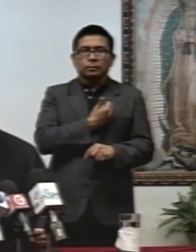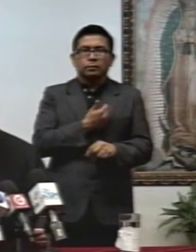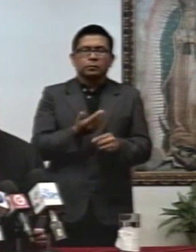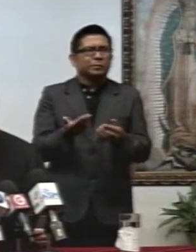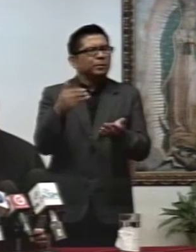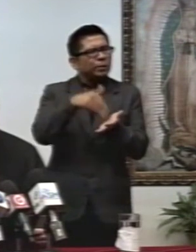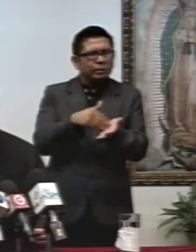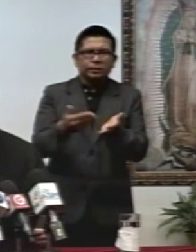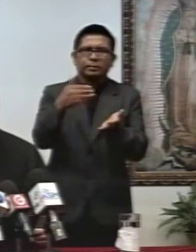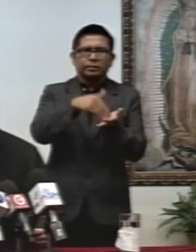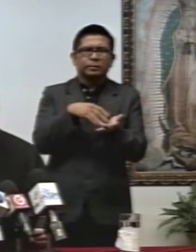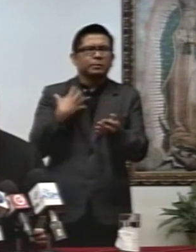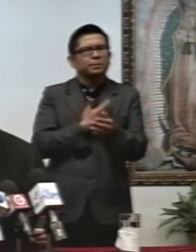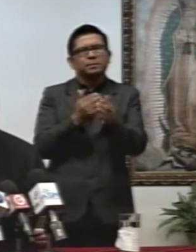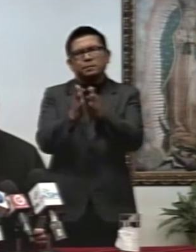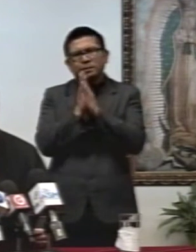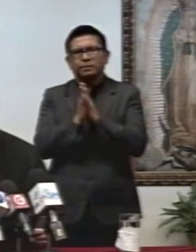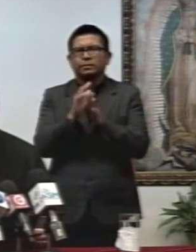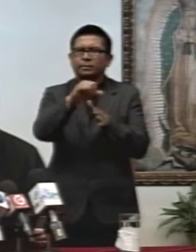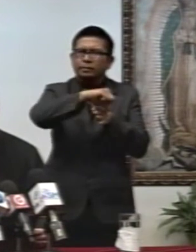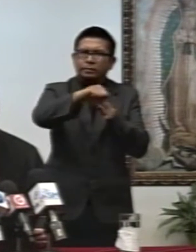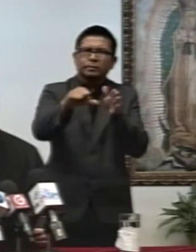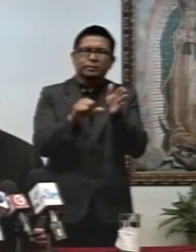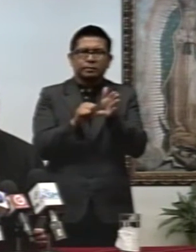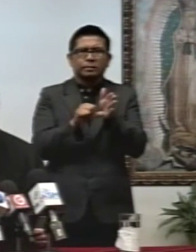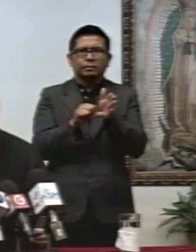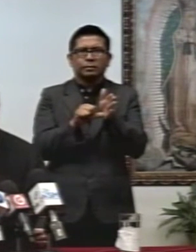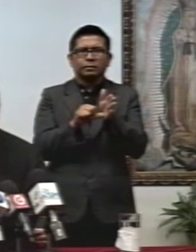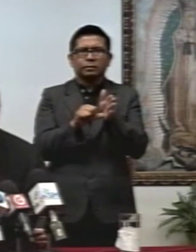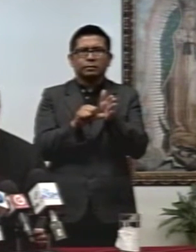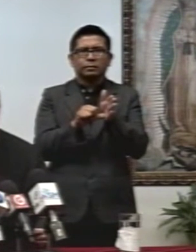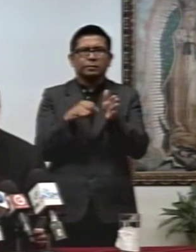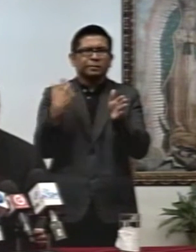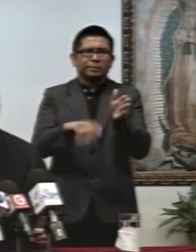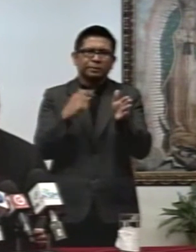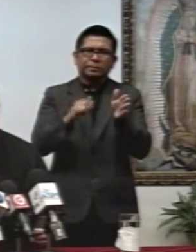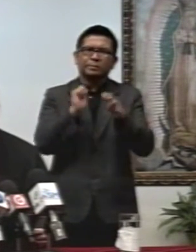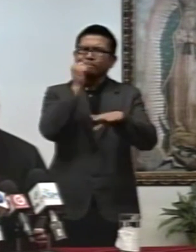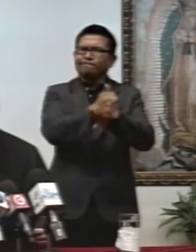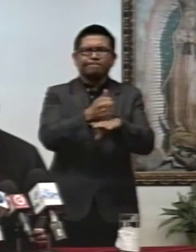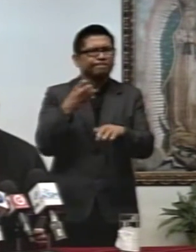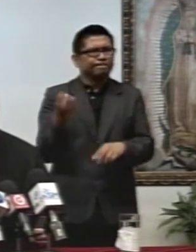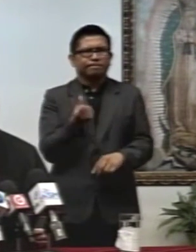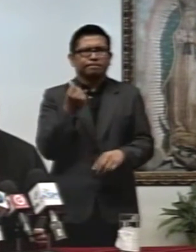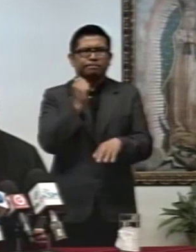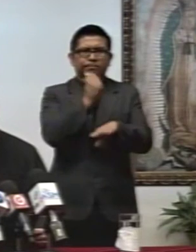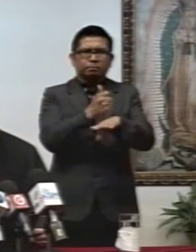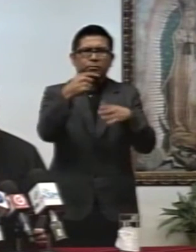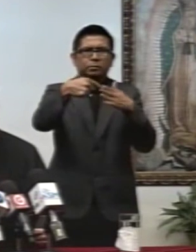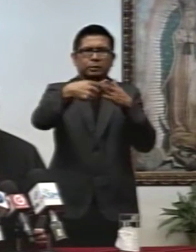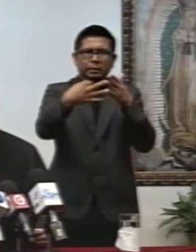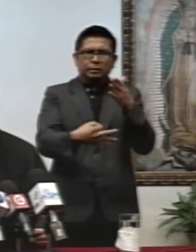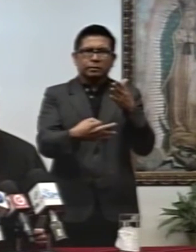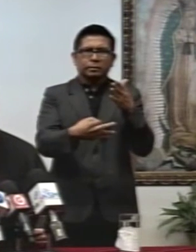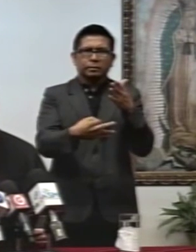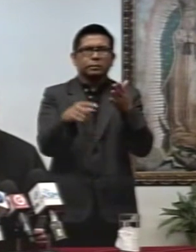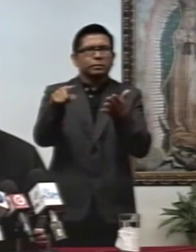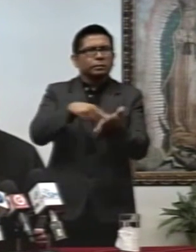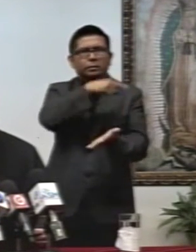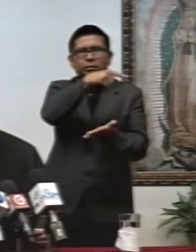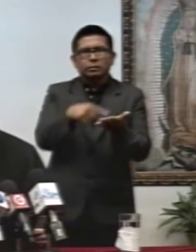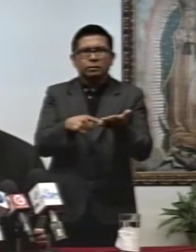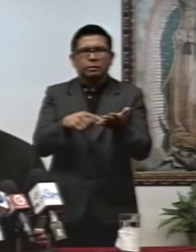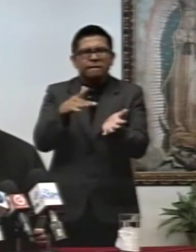vehemente, pedimos a la Asamblea Legislativa que promulgue cuanto antes una ley que prohíba